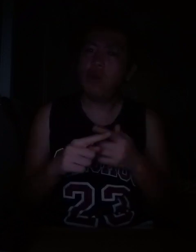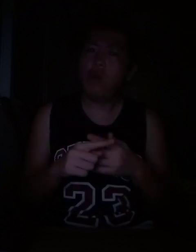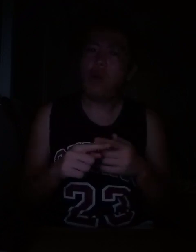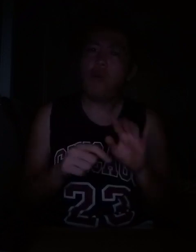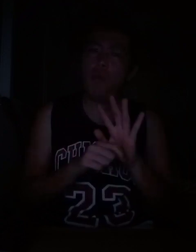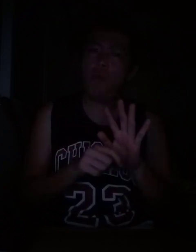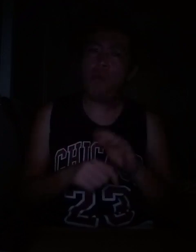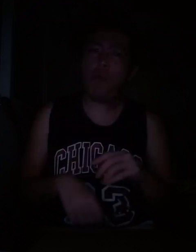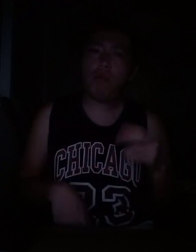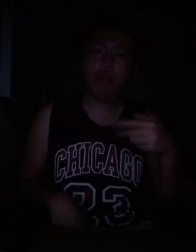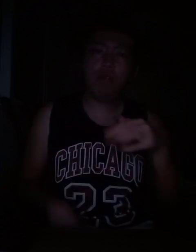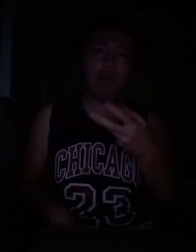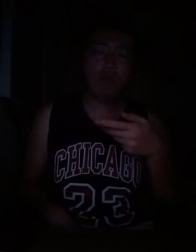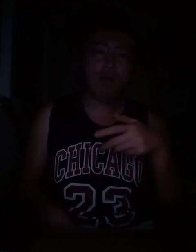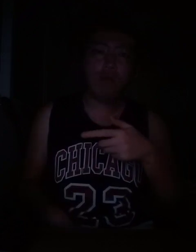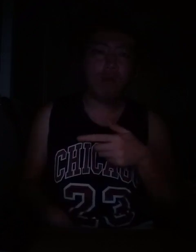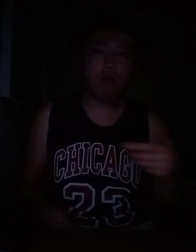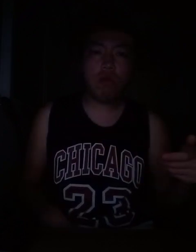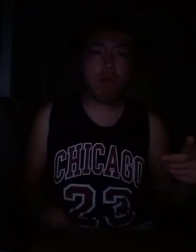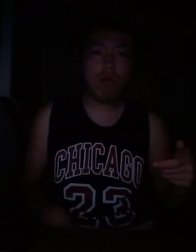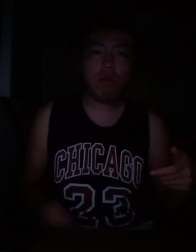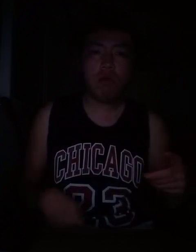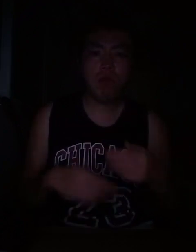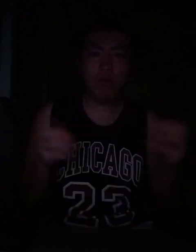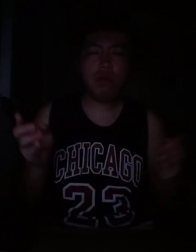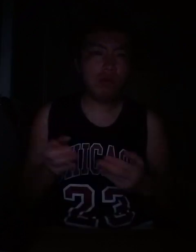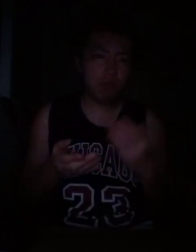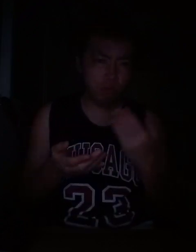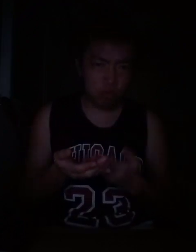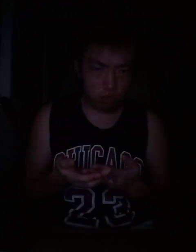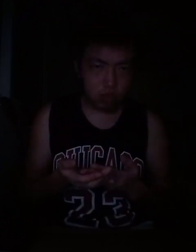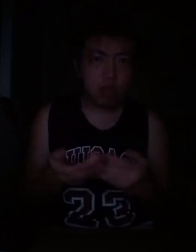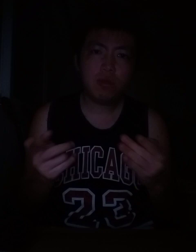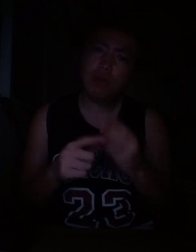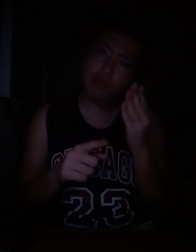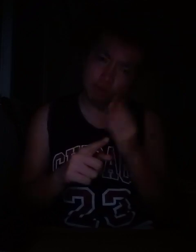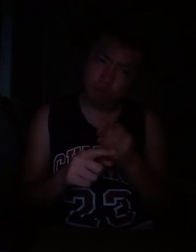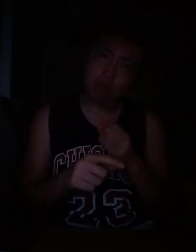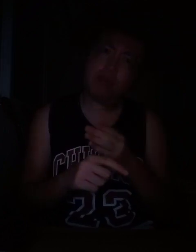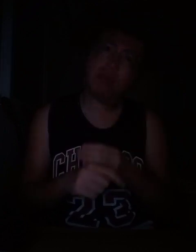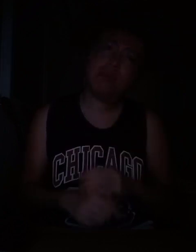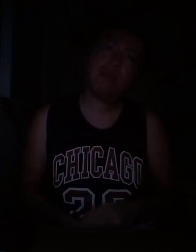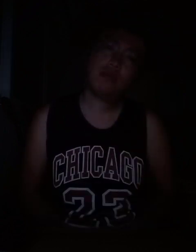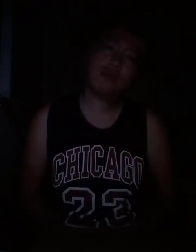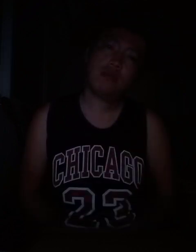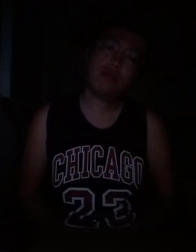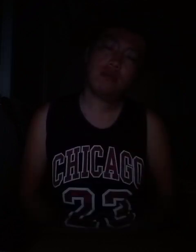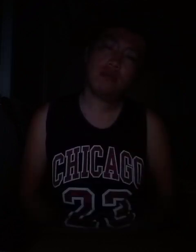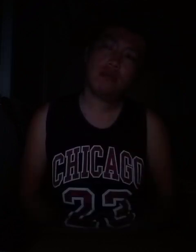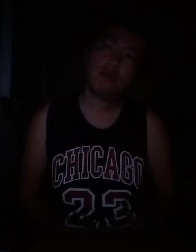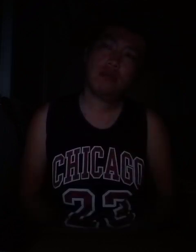밝히면서 증거의견서와 재판부 기피 신청서는 모두 철회됐습니다. TV조선